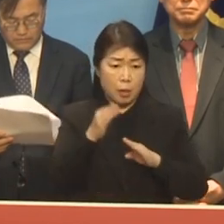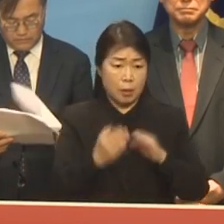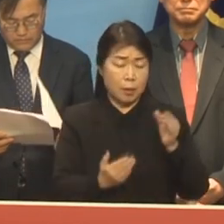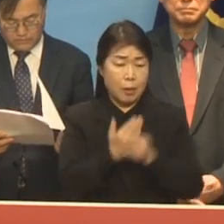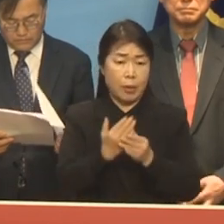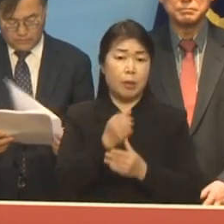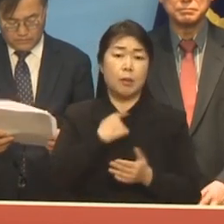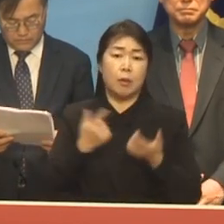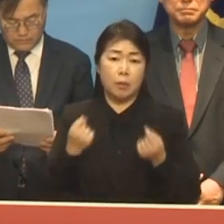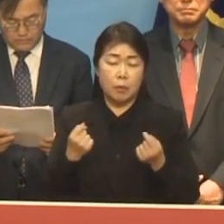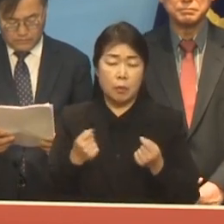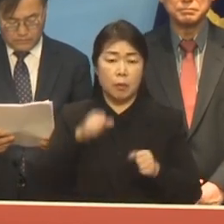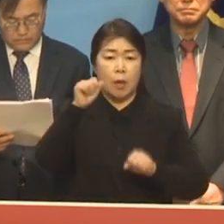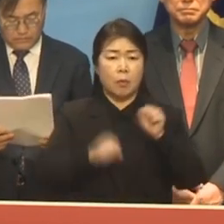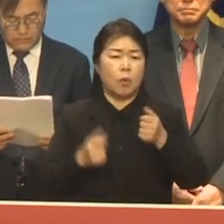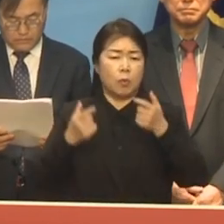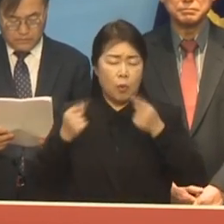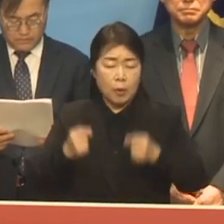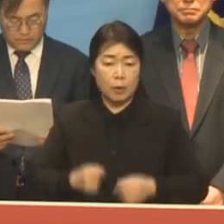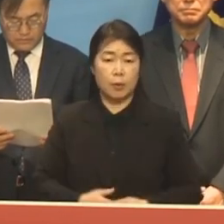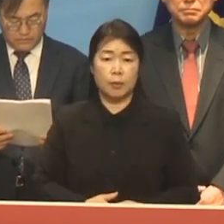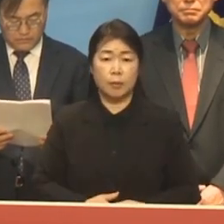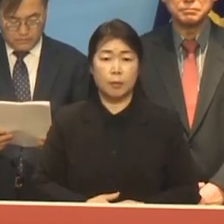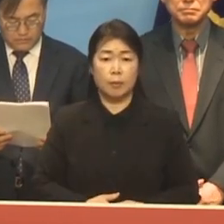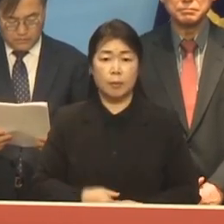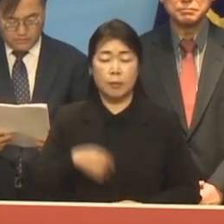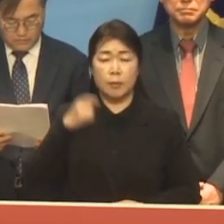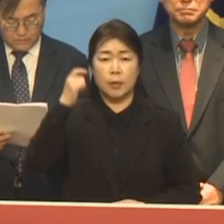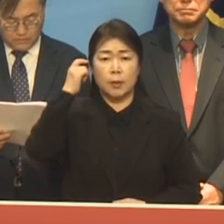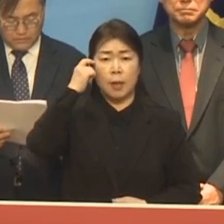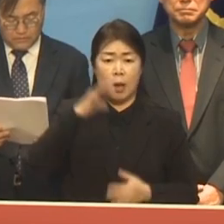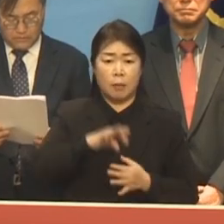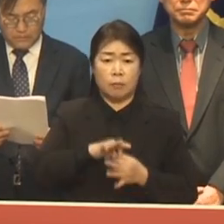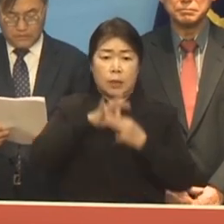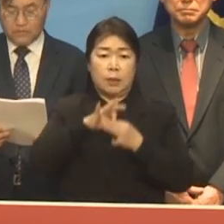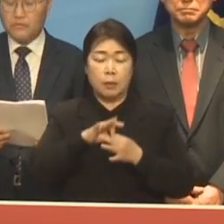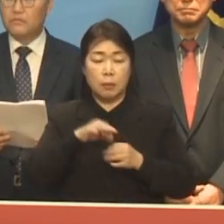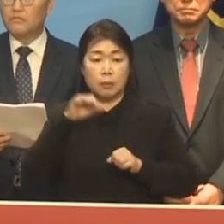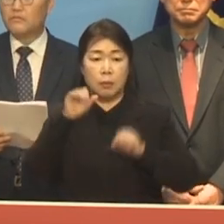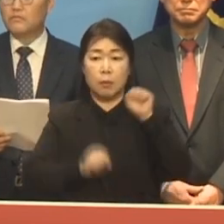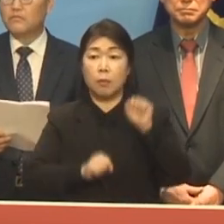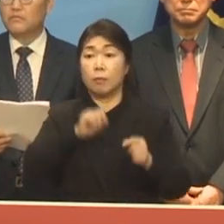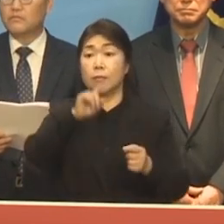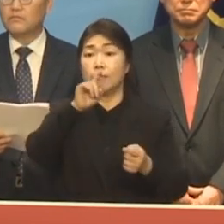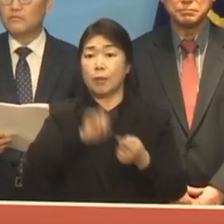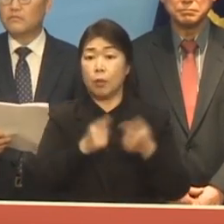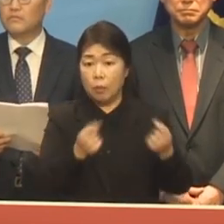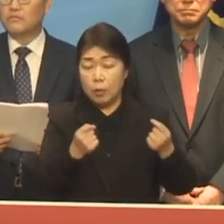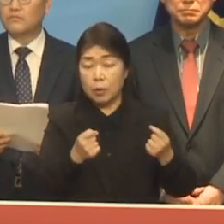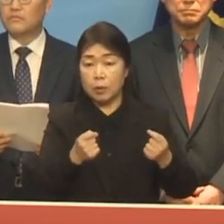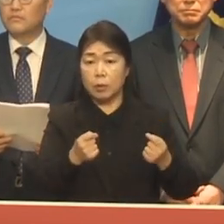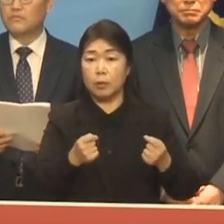있는 끔찍한 만행을 그대로 이곳